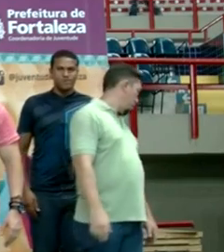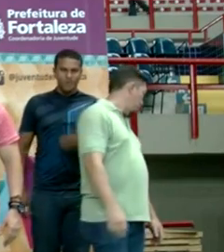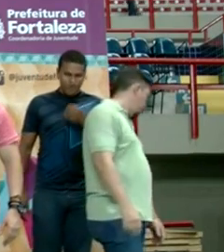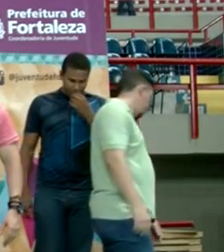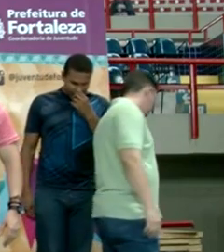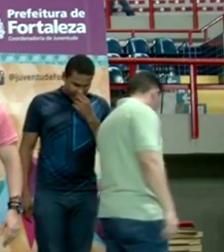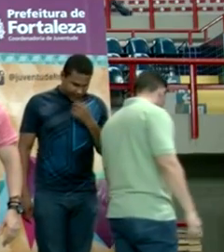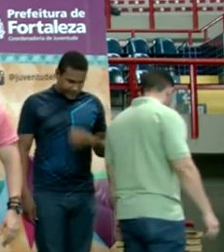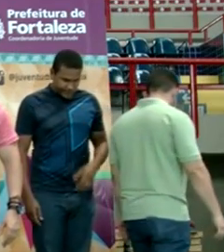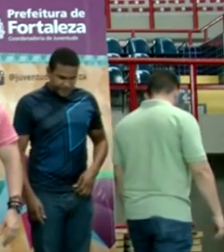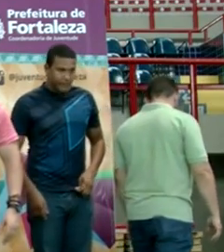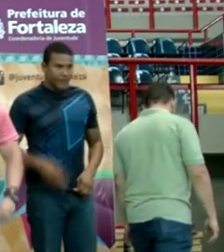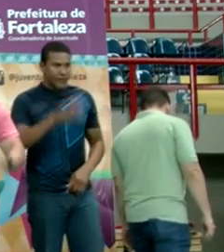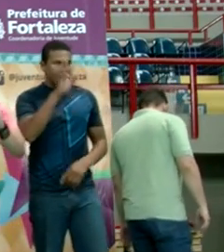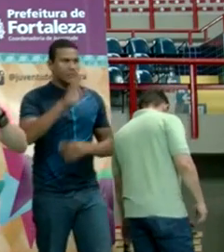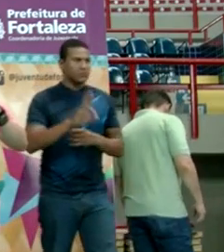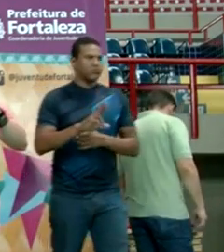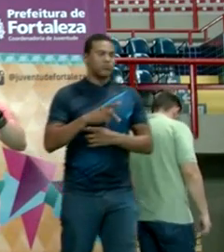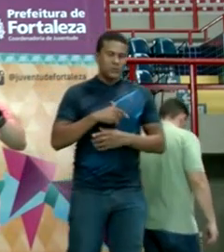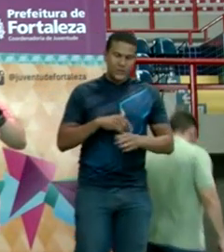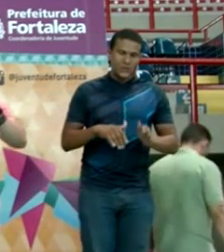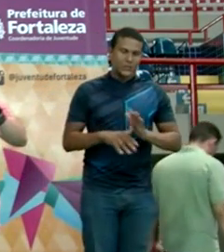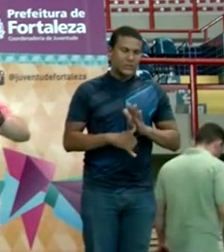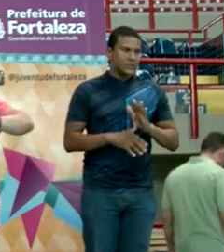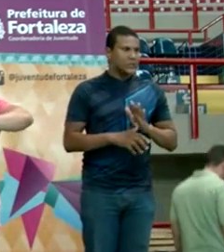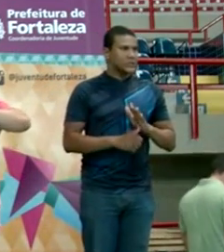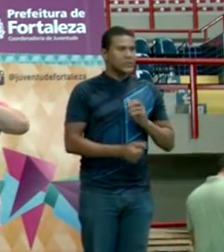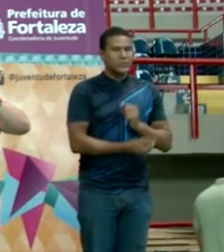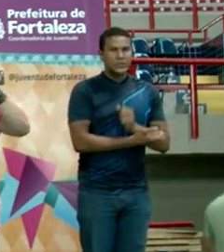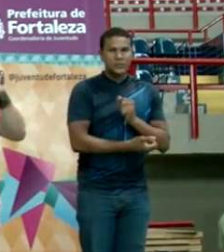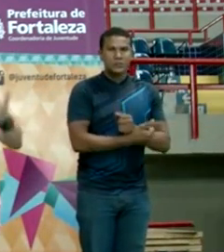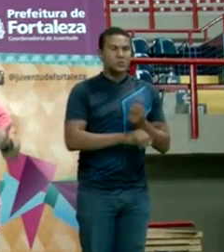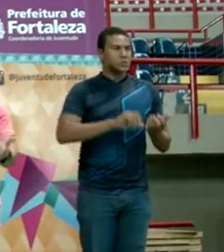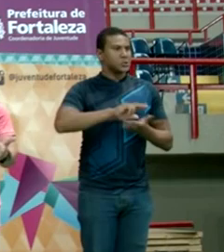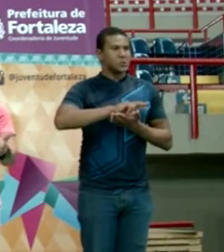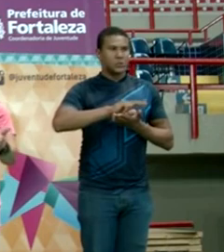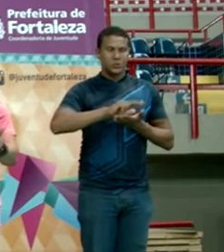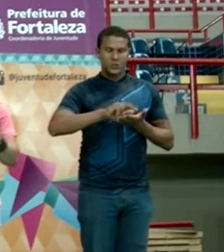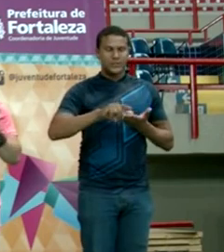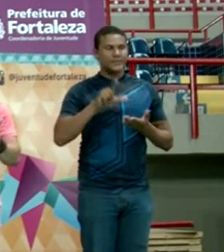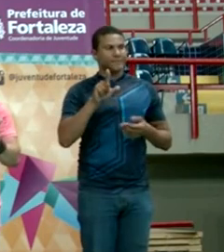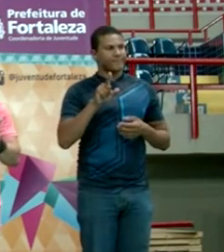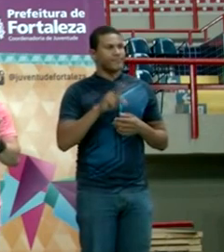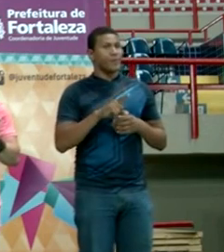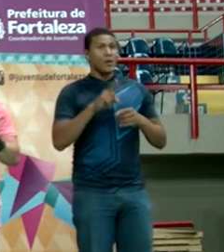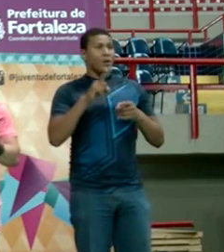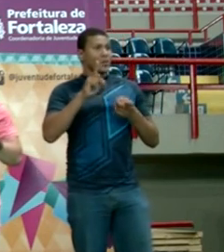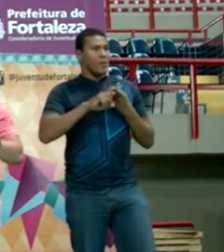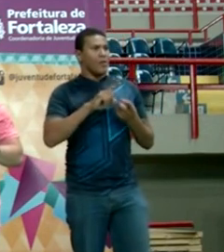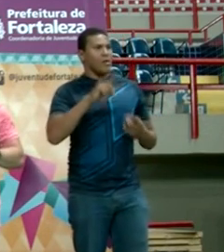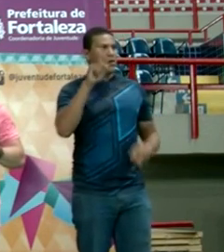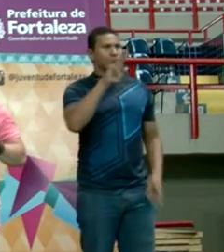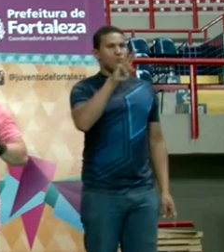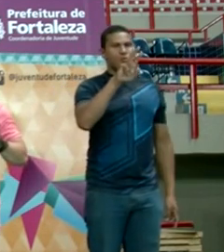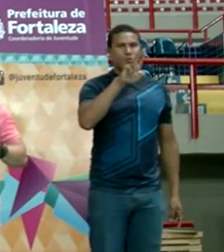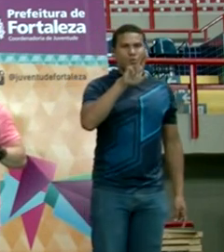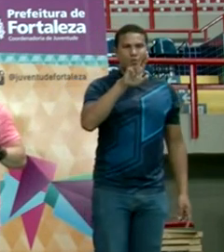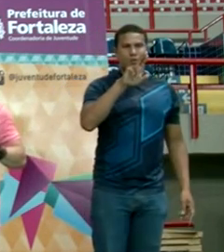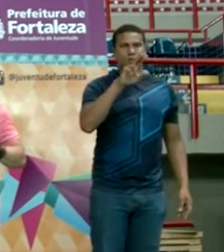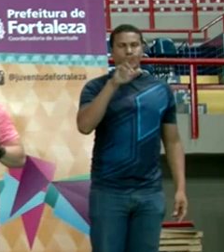Extremamente corrupta a União Soviética. Levando em consideração que ainda teve um acidente horrível na Ucrânia, na